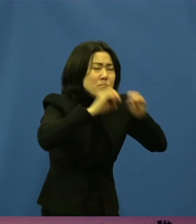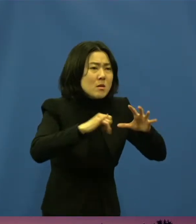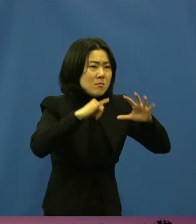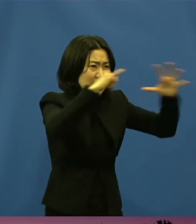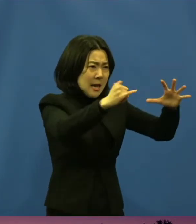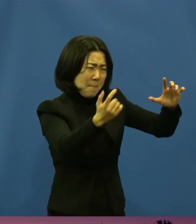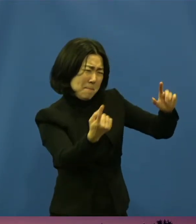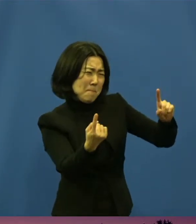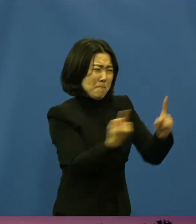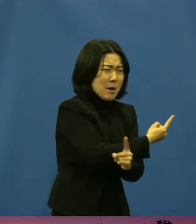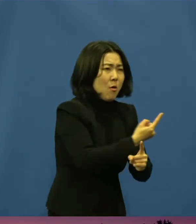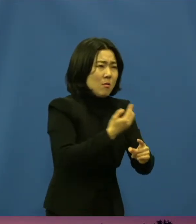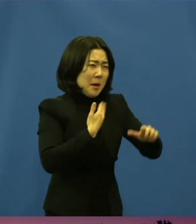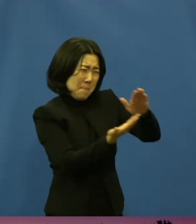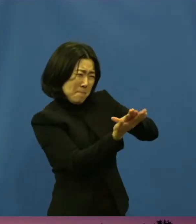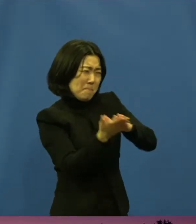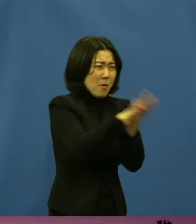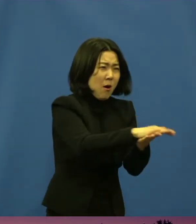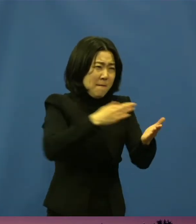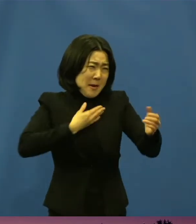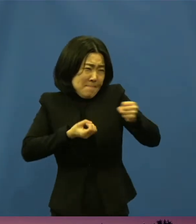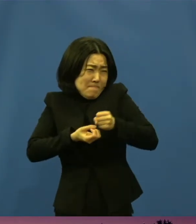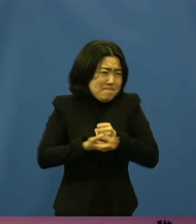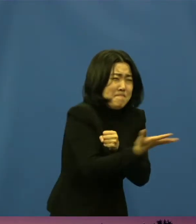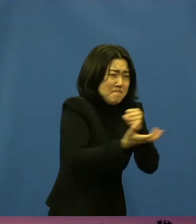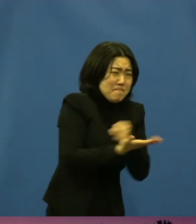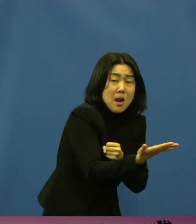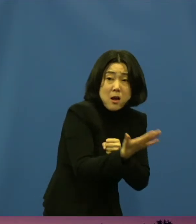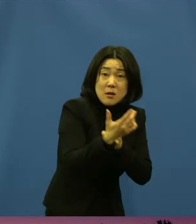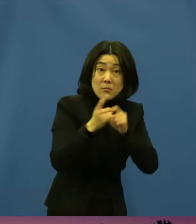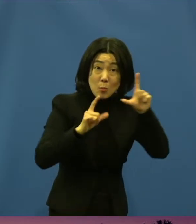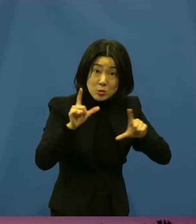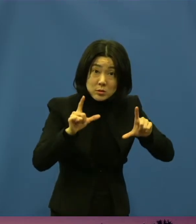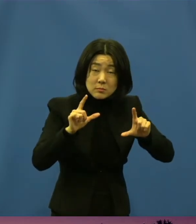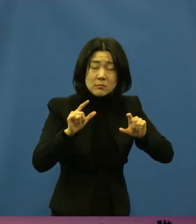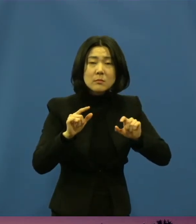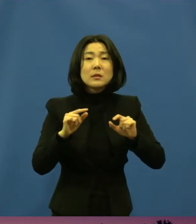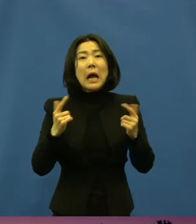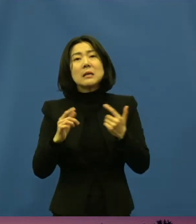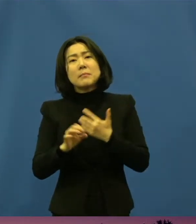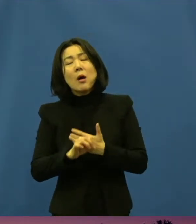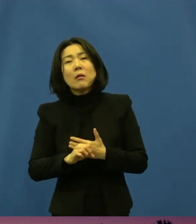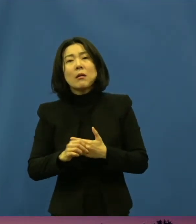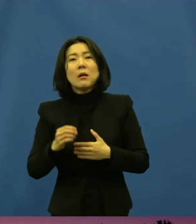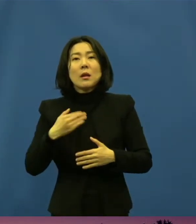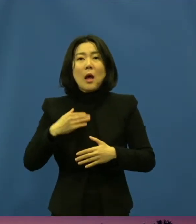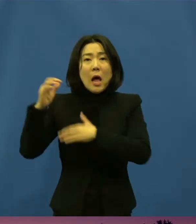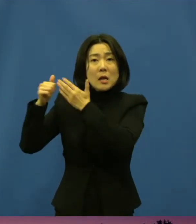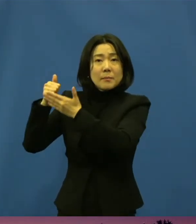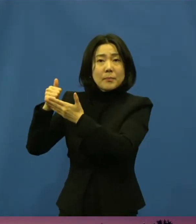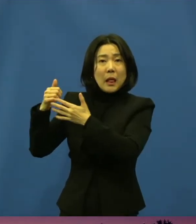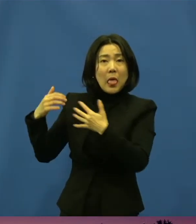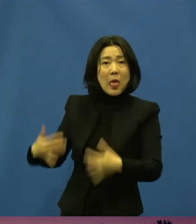더 끼치고 있는 것 같습니까? 전자의 후자의.